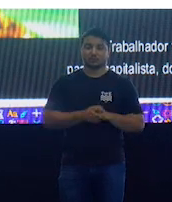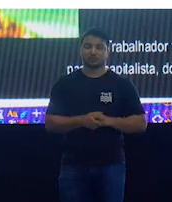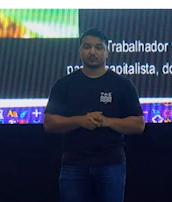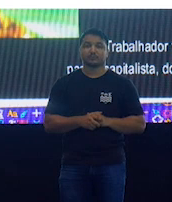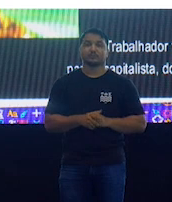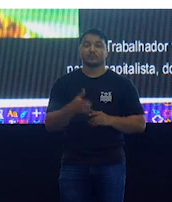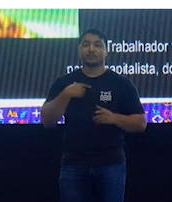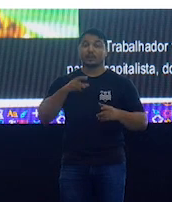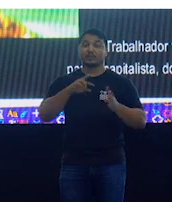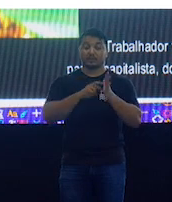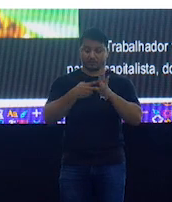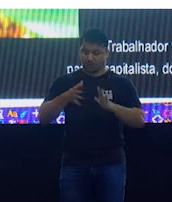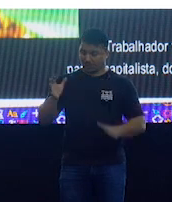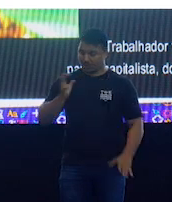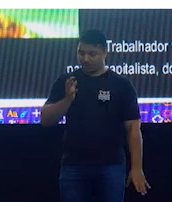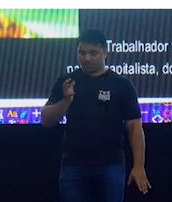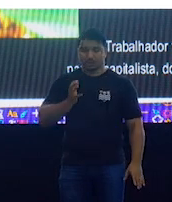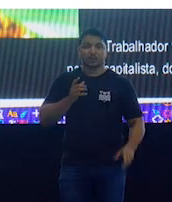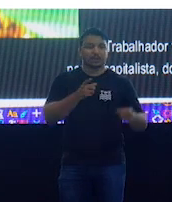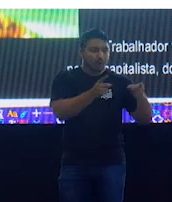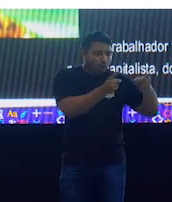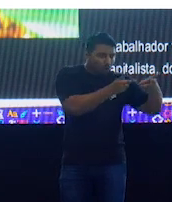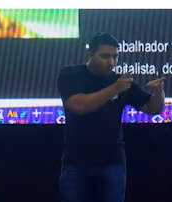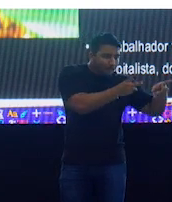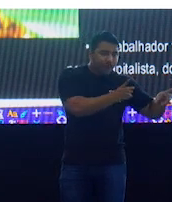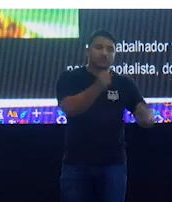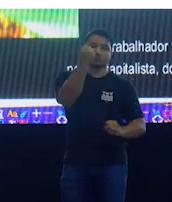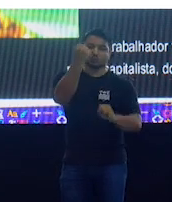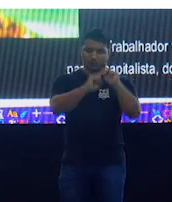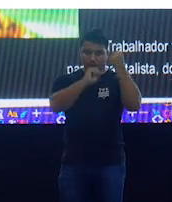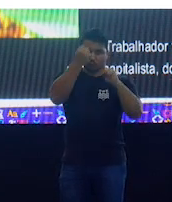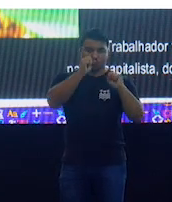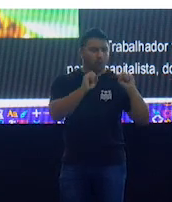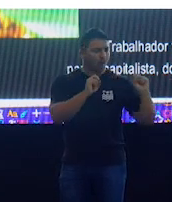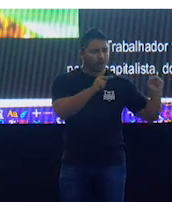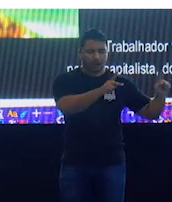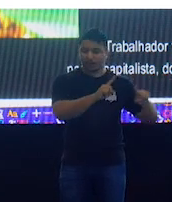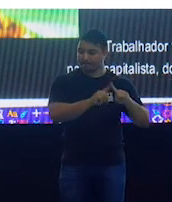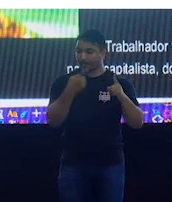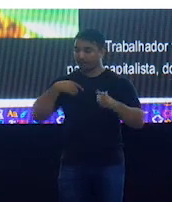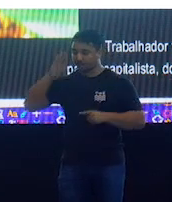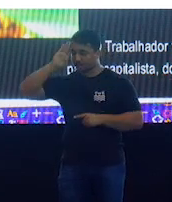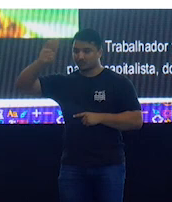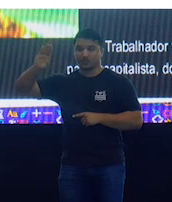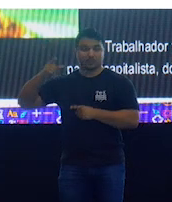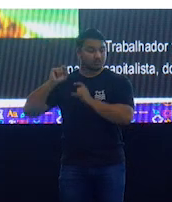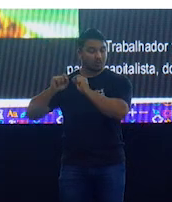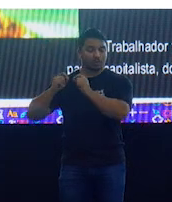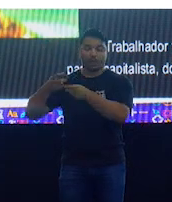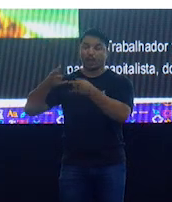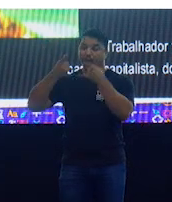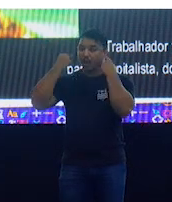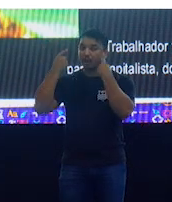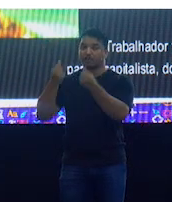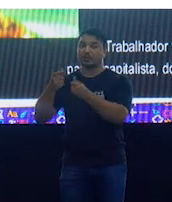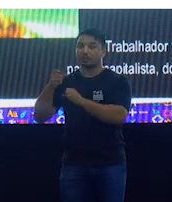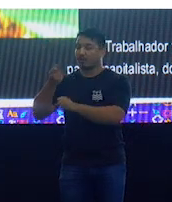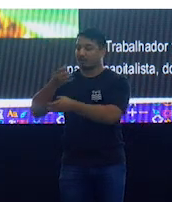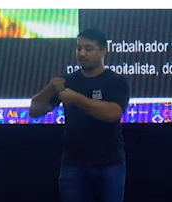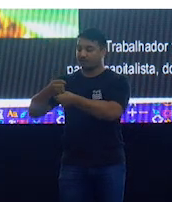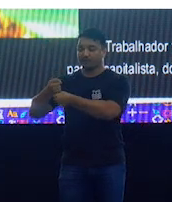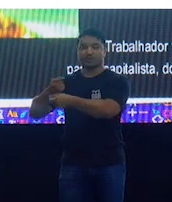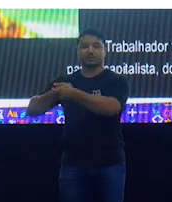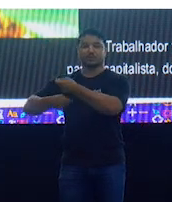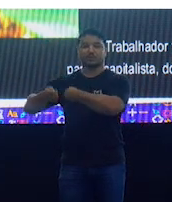riqueza, além do comércio e da indústria, também passa a ser gerada pelo sistema